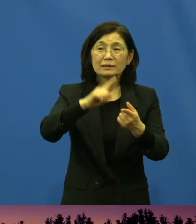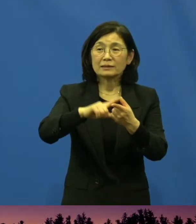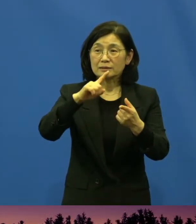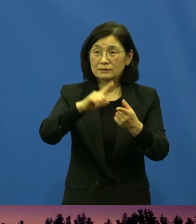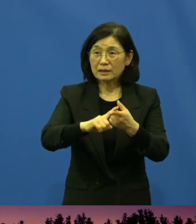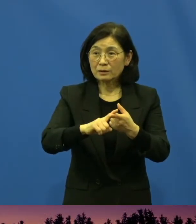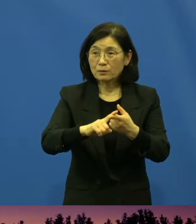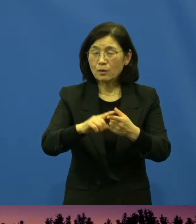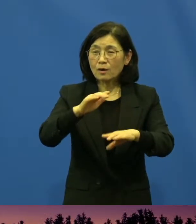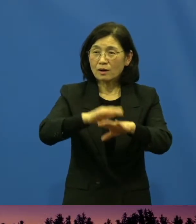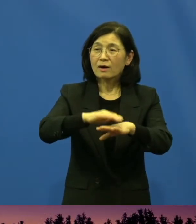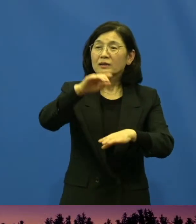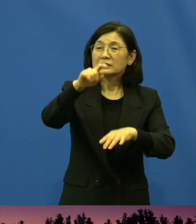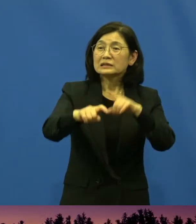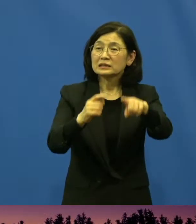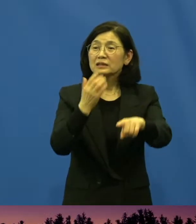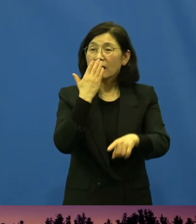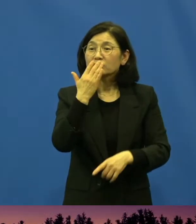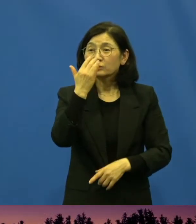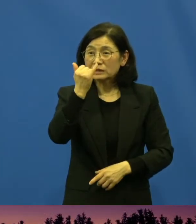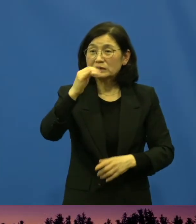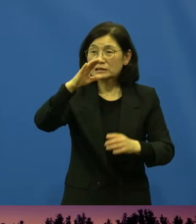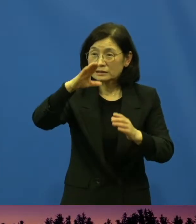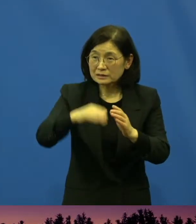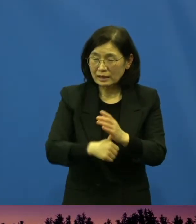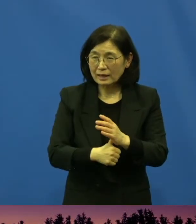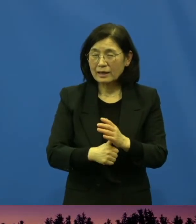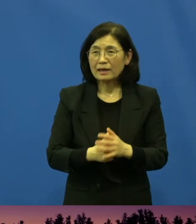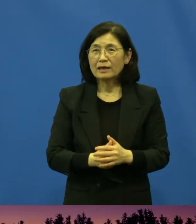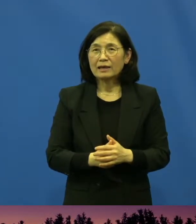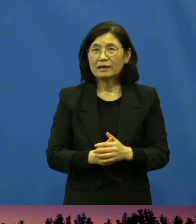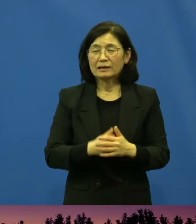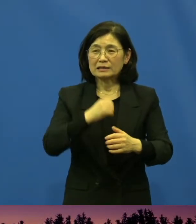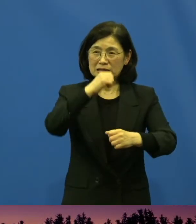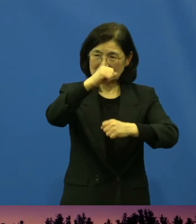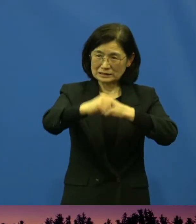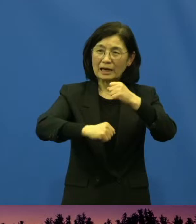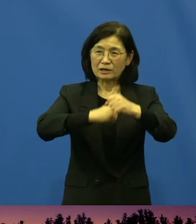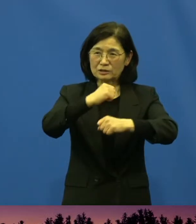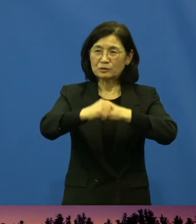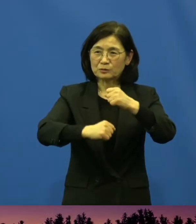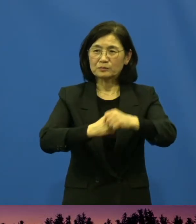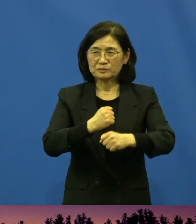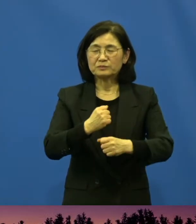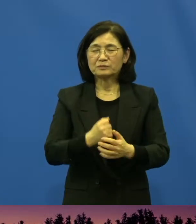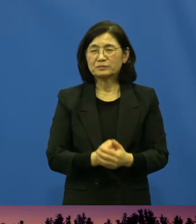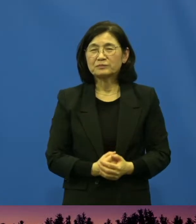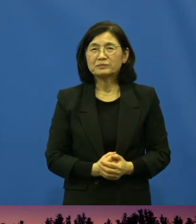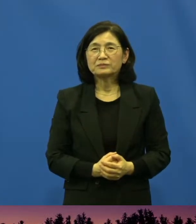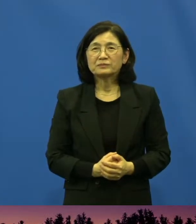내가 마음을 먹은 대로 내 마음과 내 생각과 내 몸이 따로 놀면 그 자유가 아니잖아요.